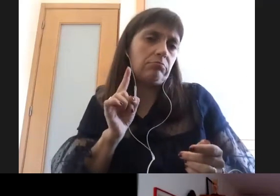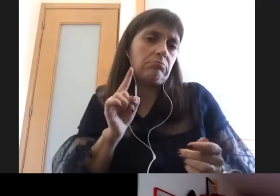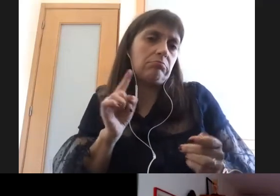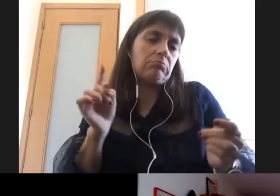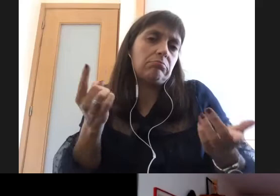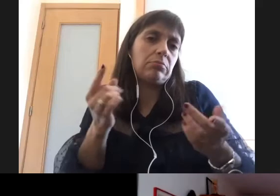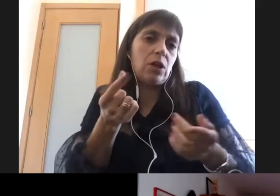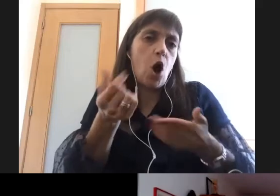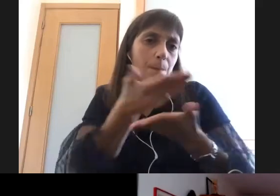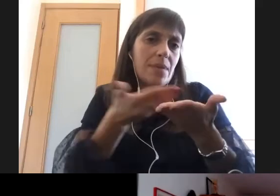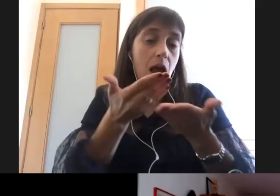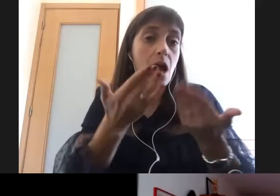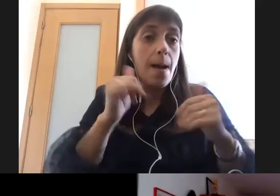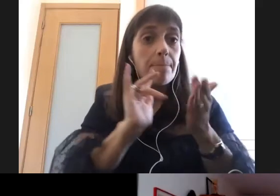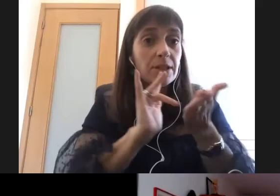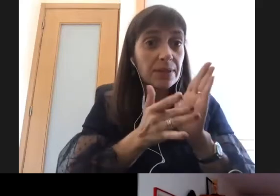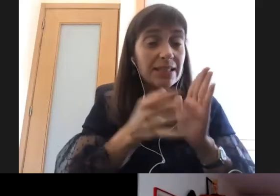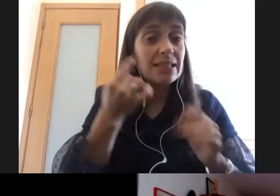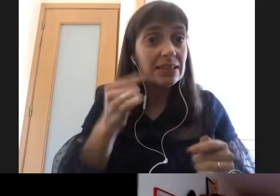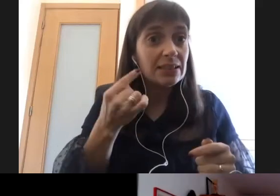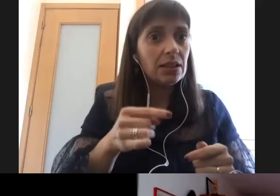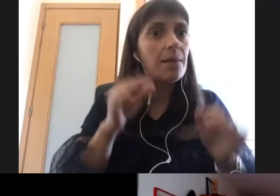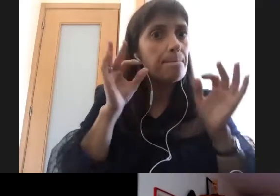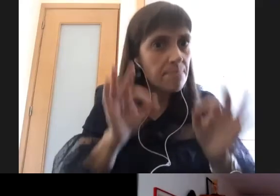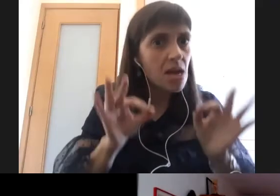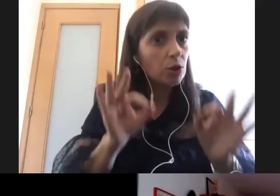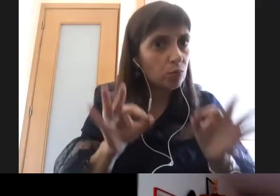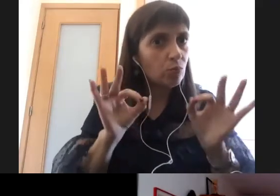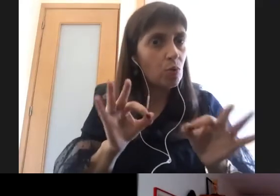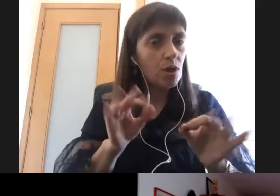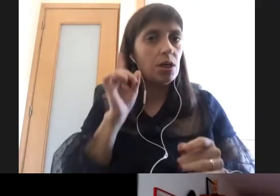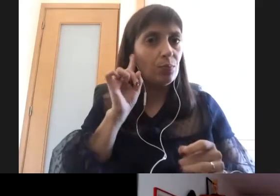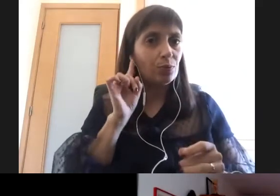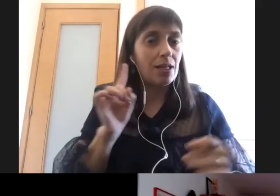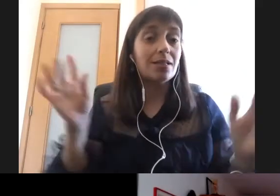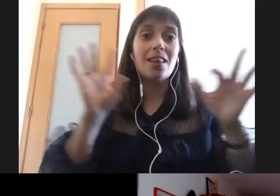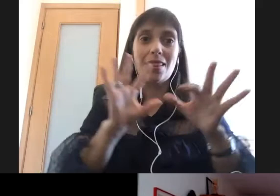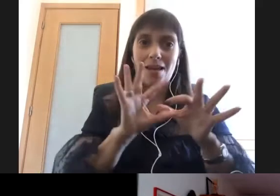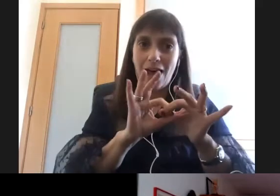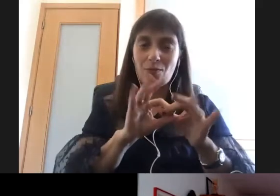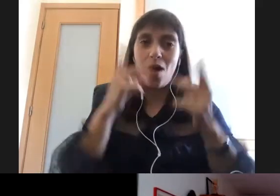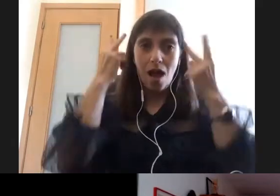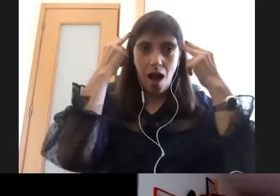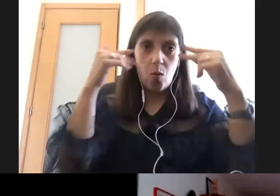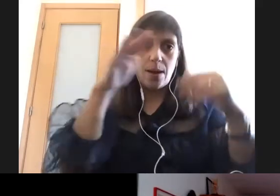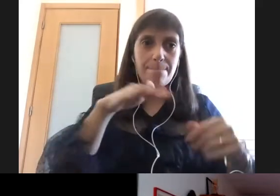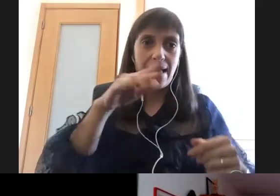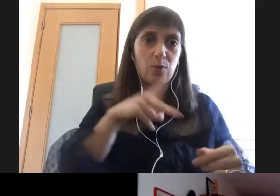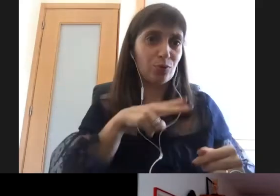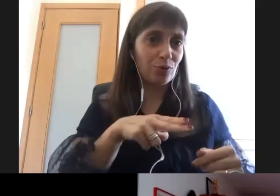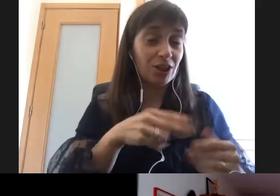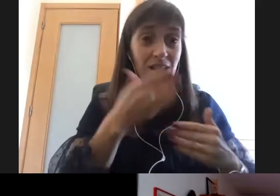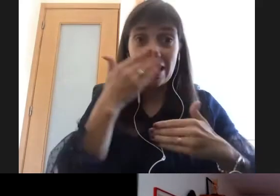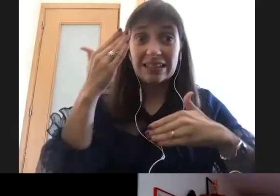o Brasil tinha muita importância para o Império Português. A partir daquele momento, os portugueses